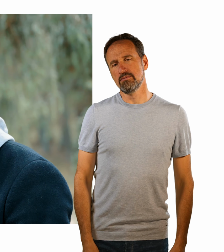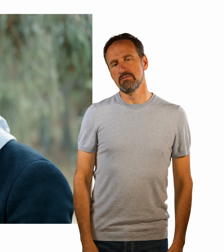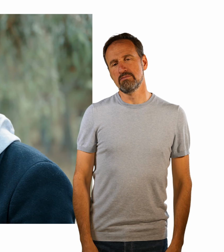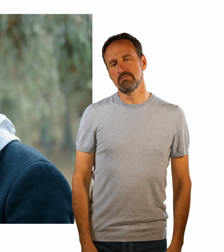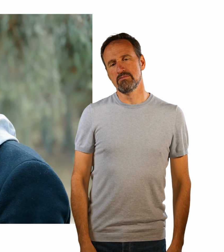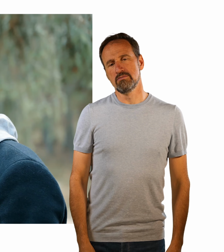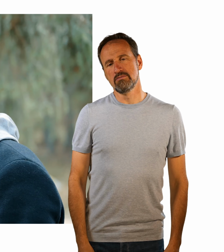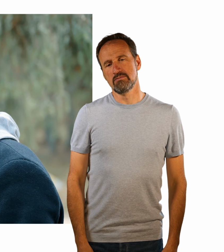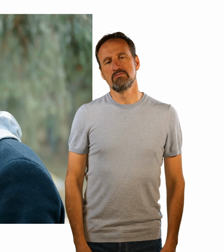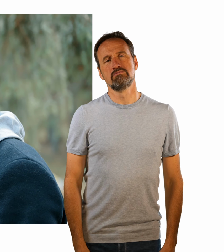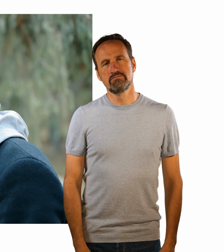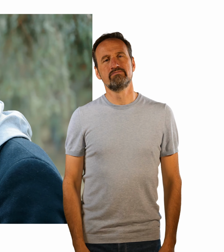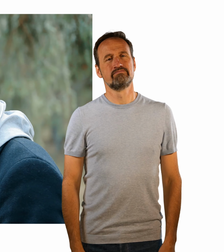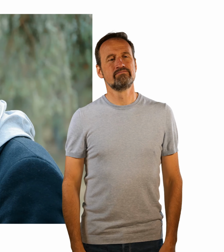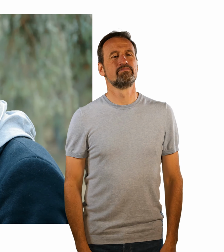Sicherung.